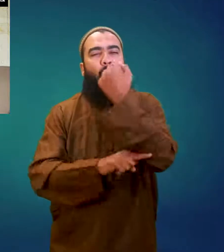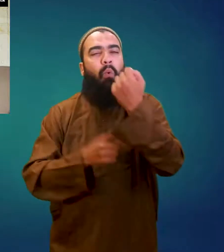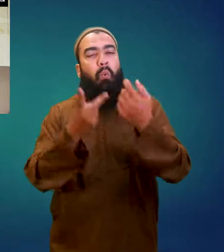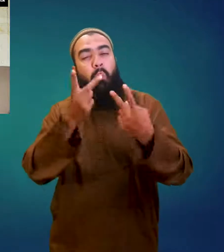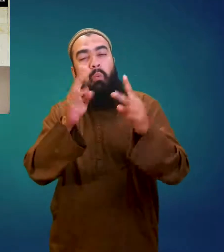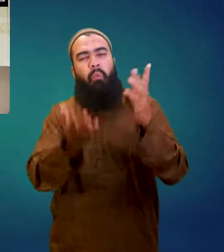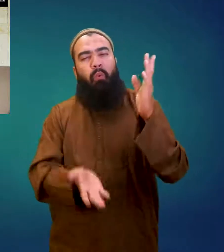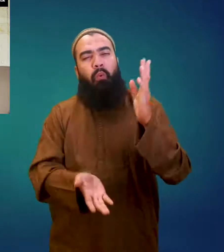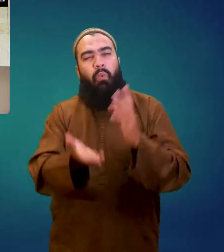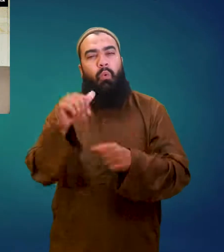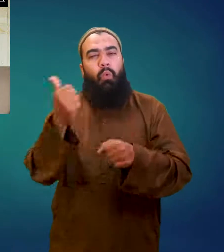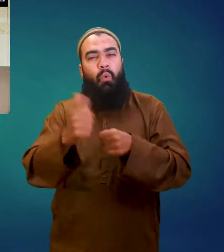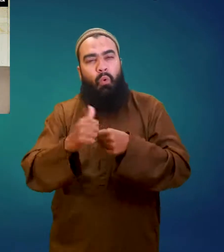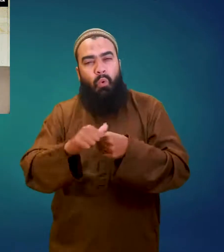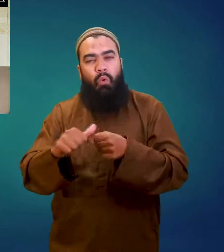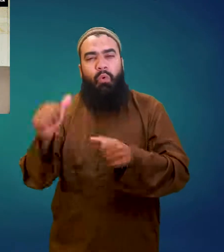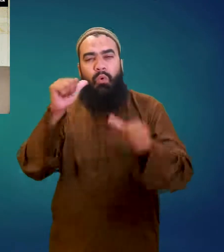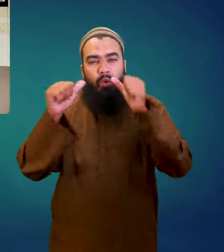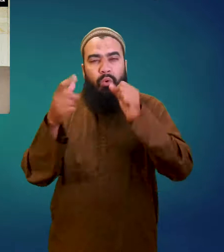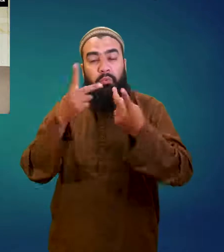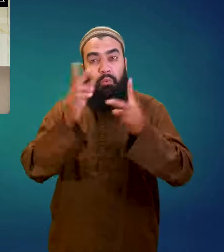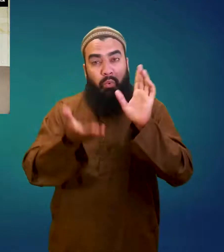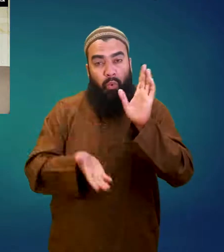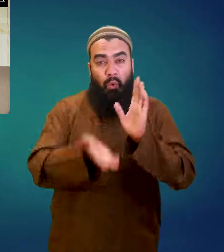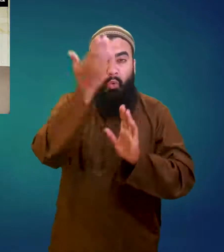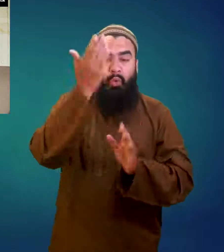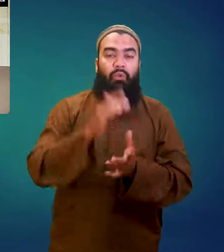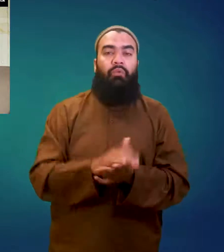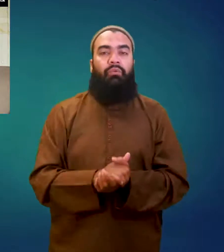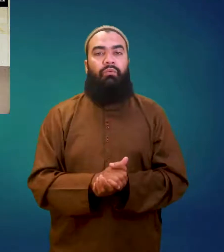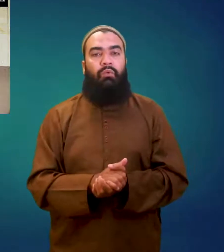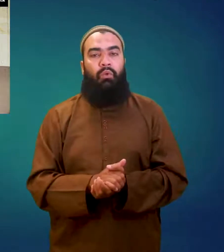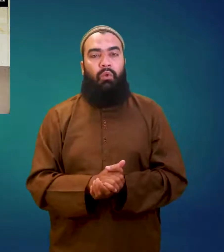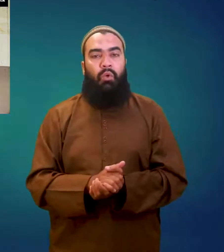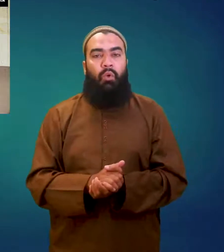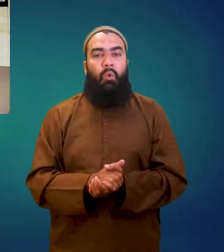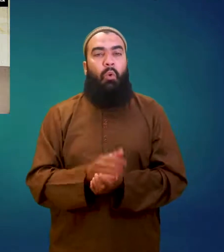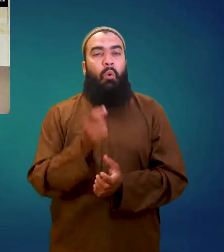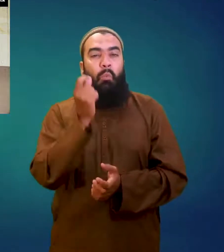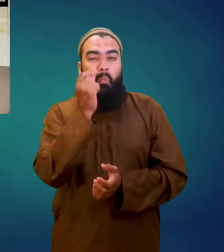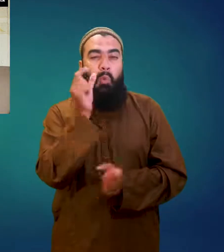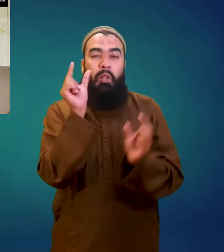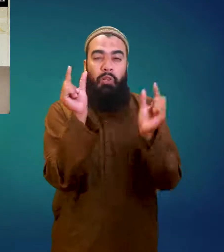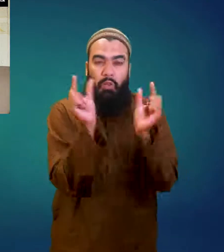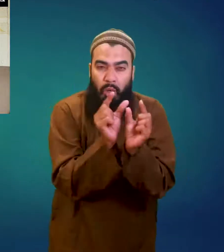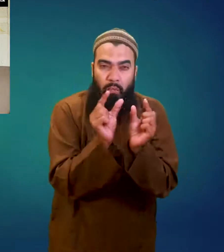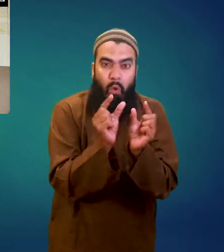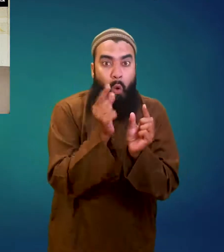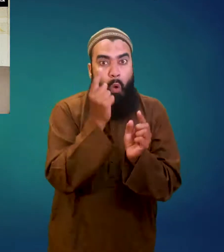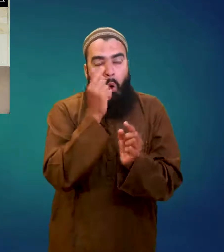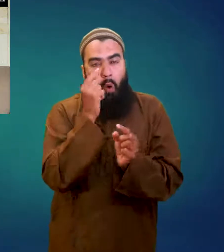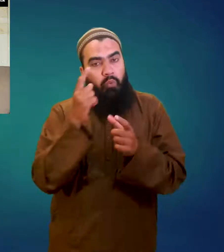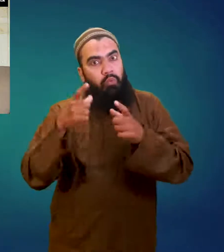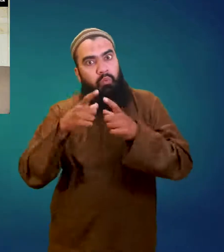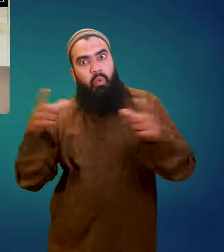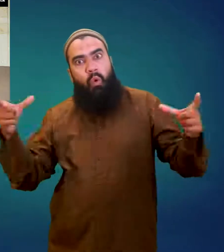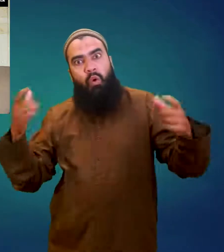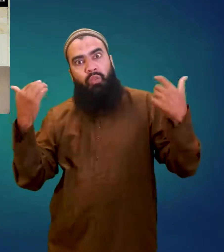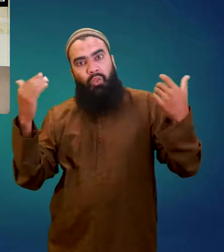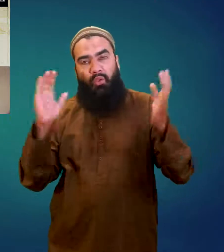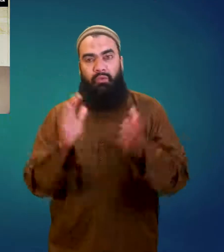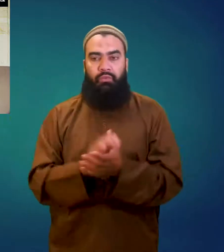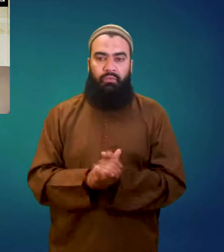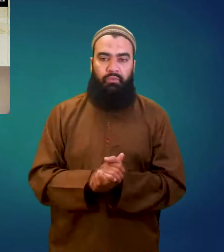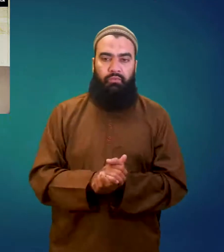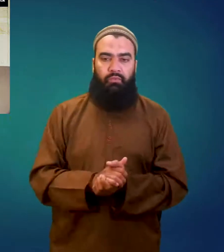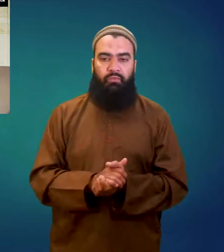کی کثرت ہوگی، شراب خوری زیادہ ہو جائے گی، مرد کم رہ جائیں گے، عورتیں